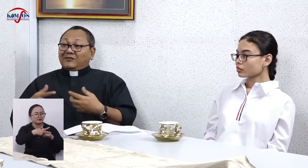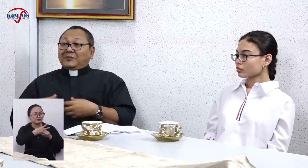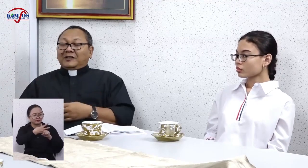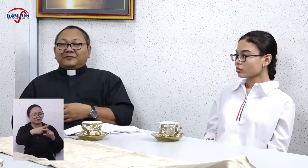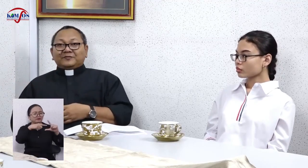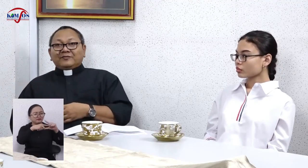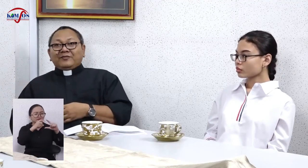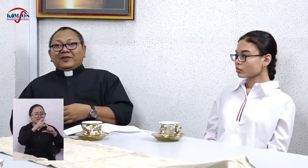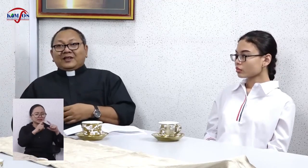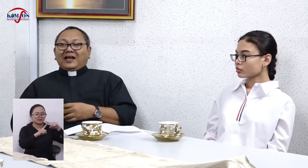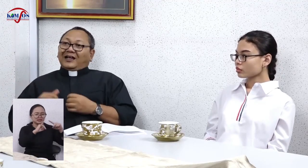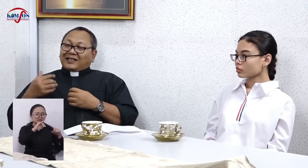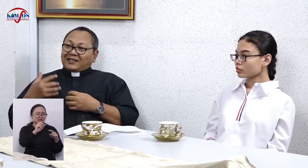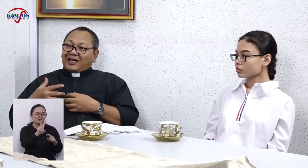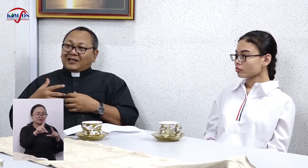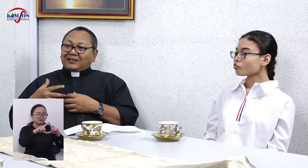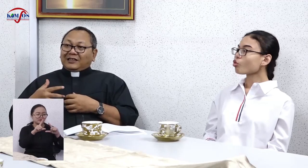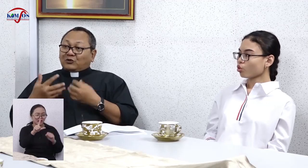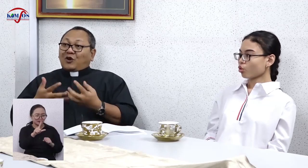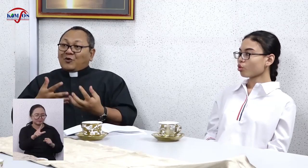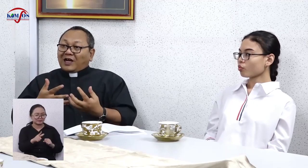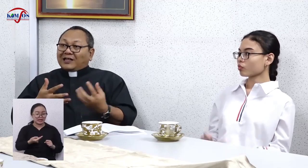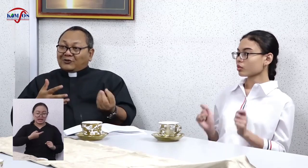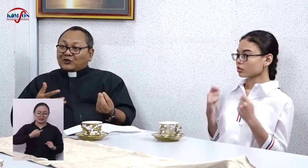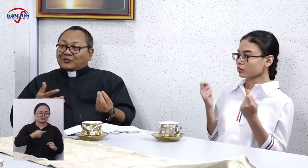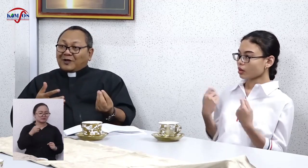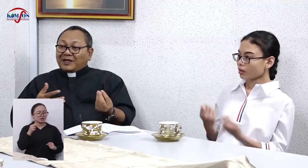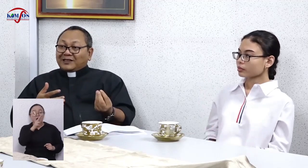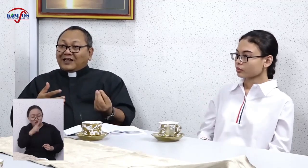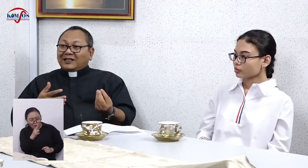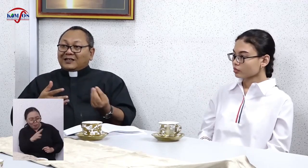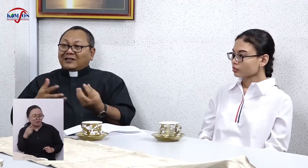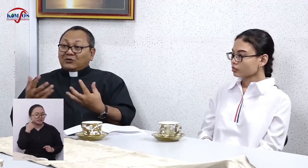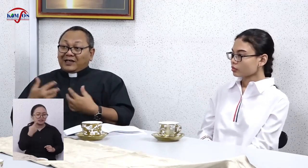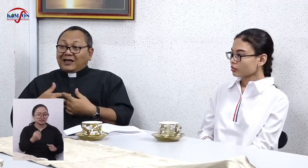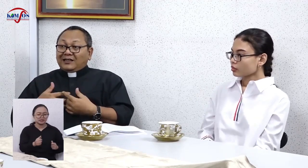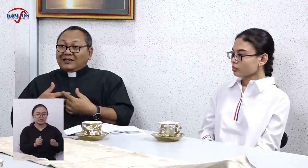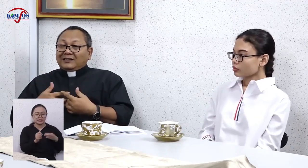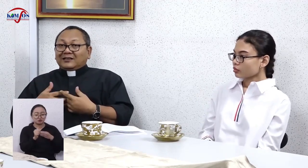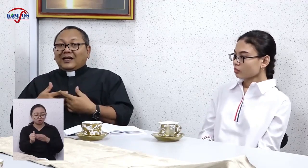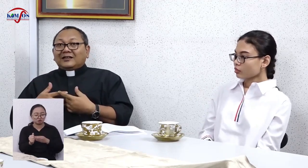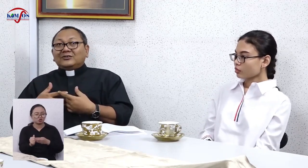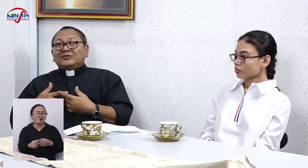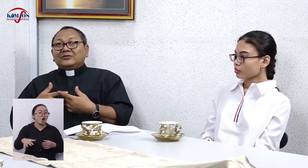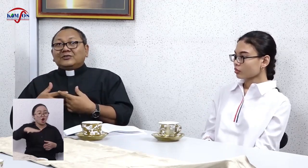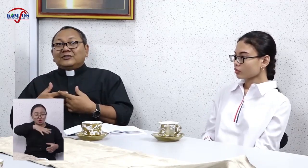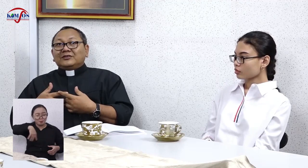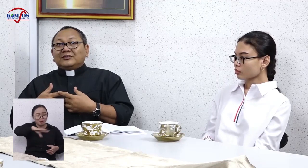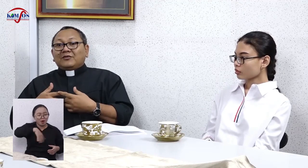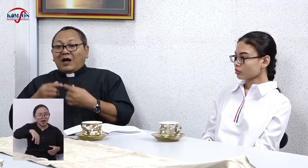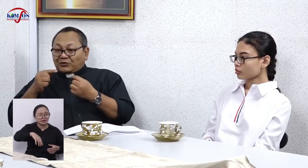yang difabel saya ikut rombongan dari Uskup Surabaya karena kuliah lalu